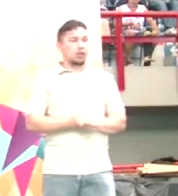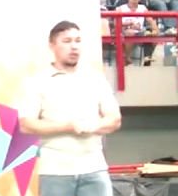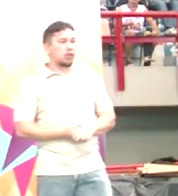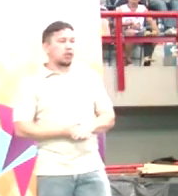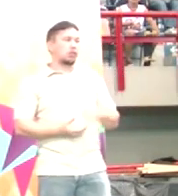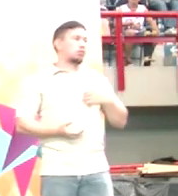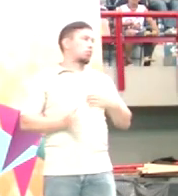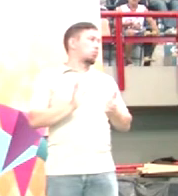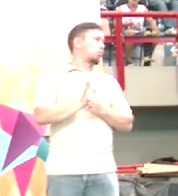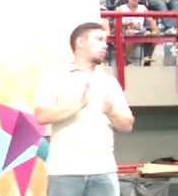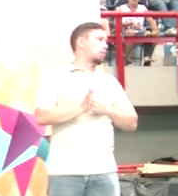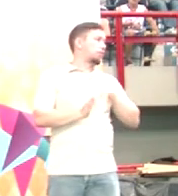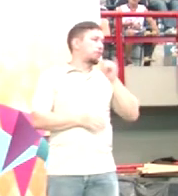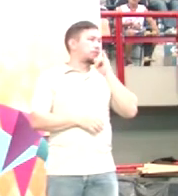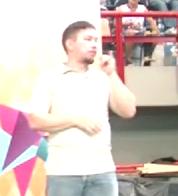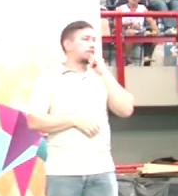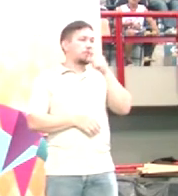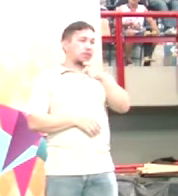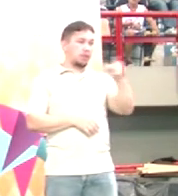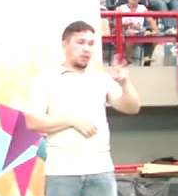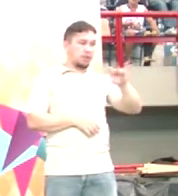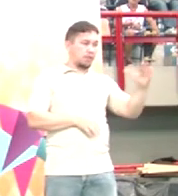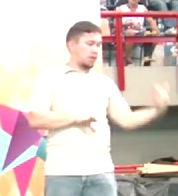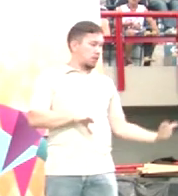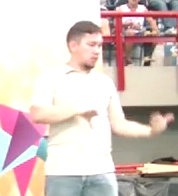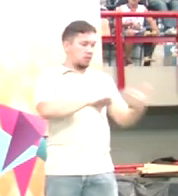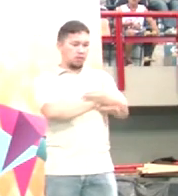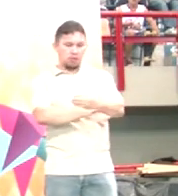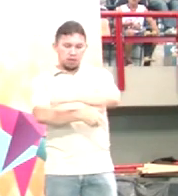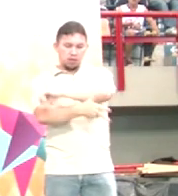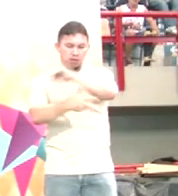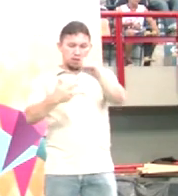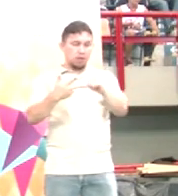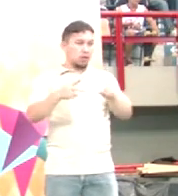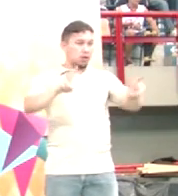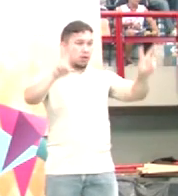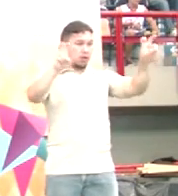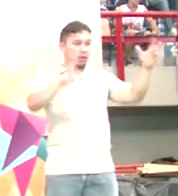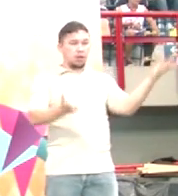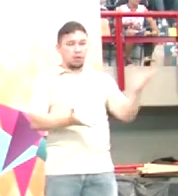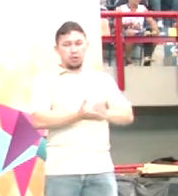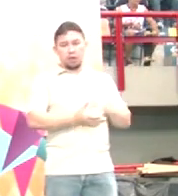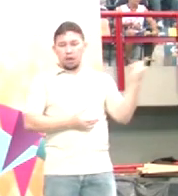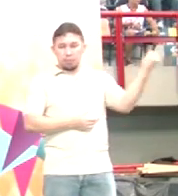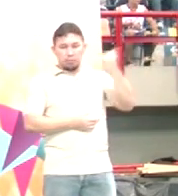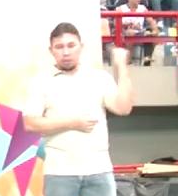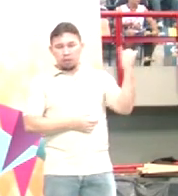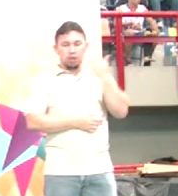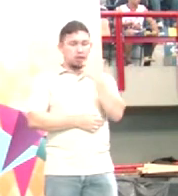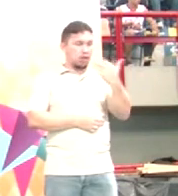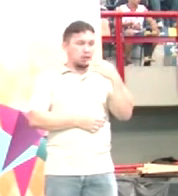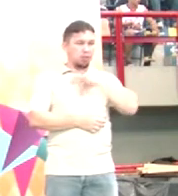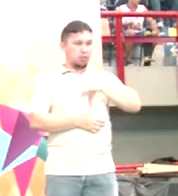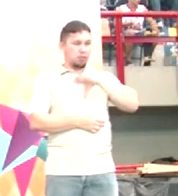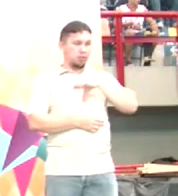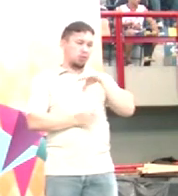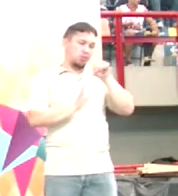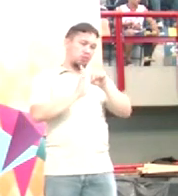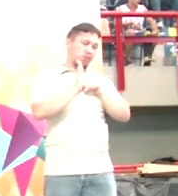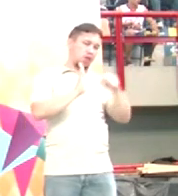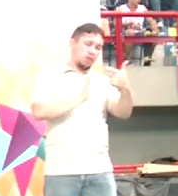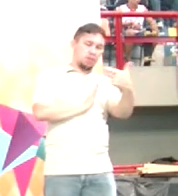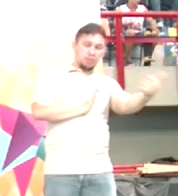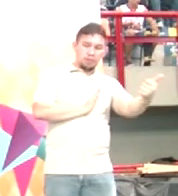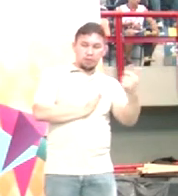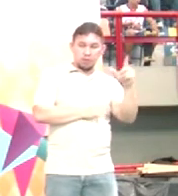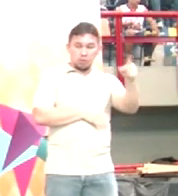pouquinho sobre isso. Vamos supor que você chegue ao Enem e o tema seja a relevância da língua portuguesa no século XXI.